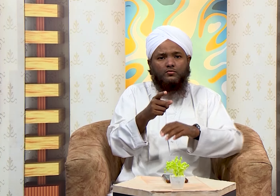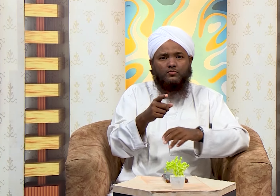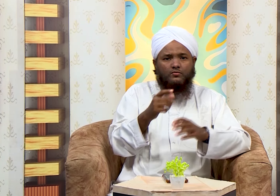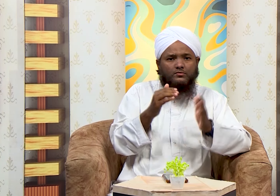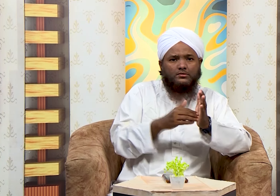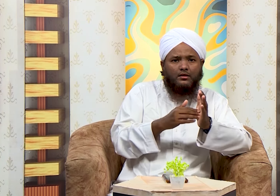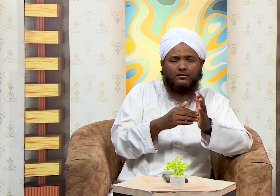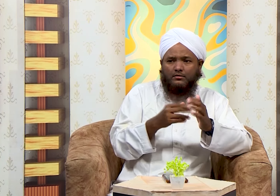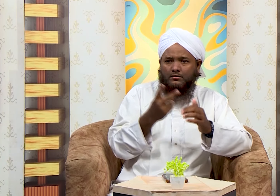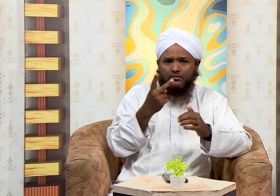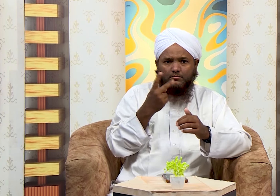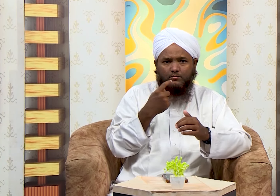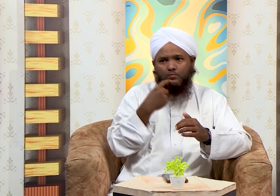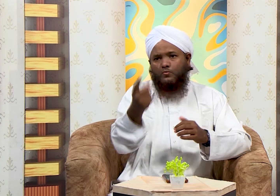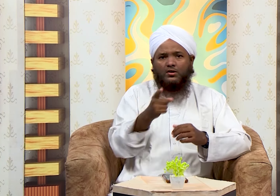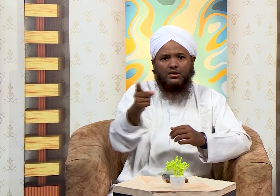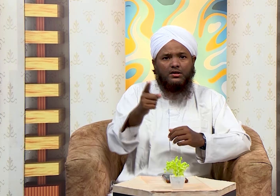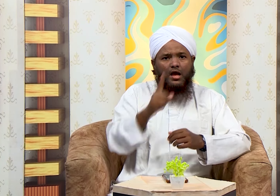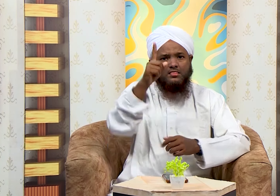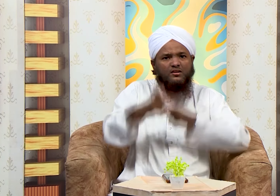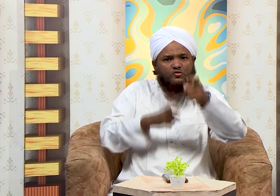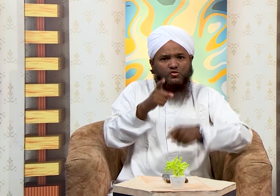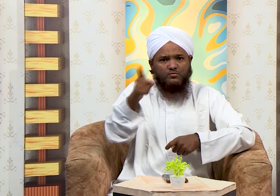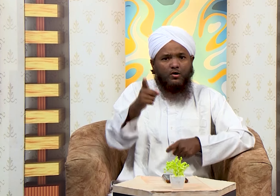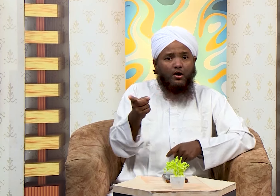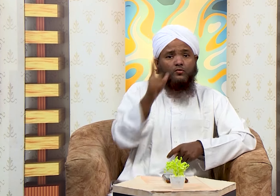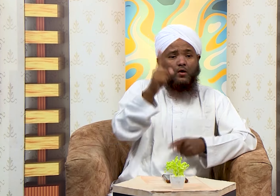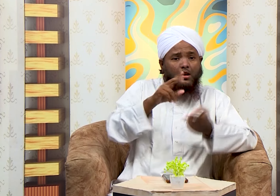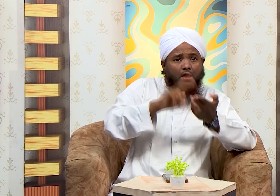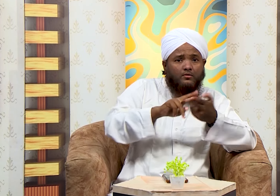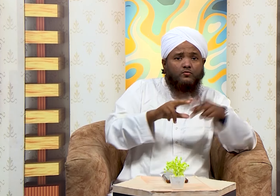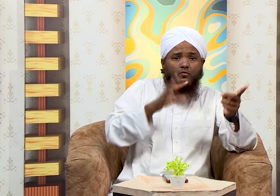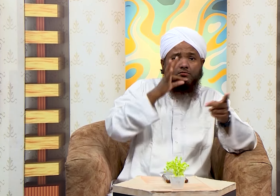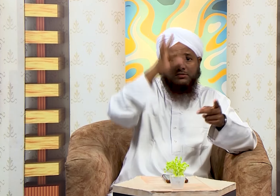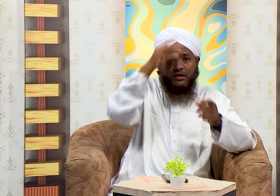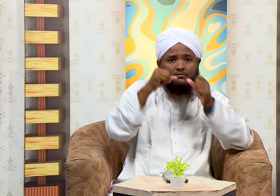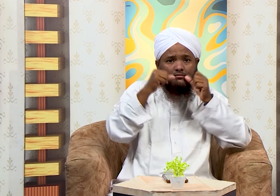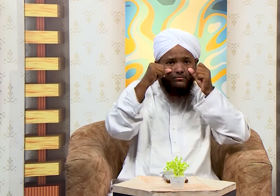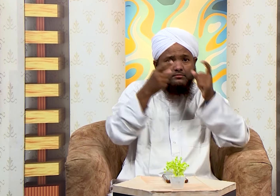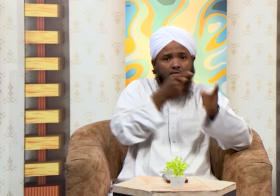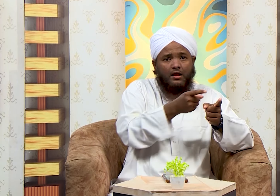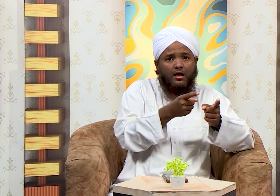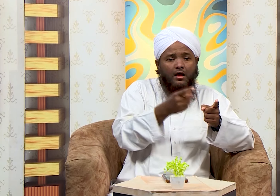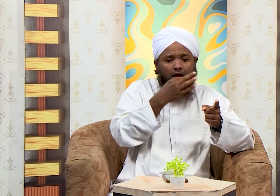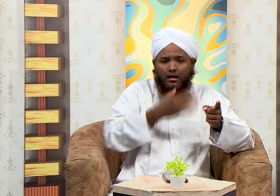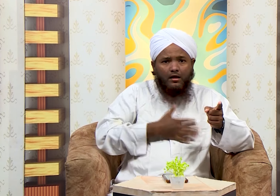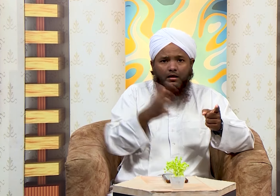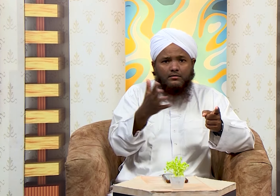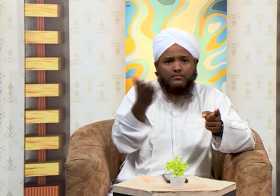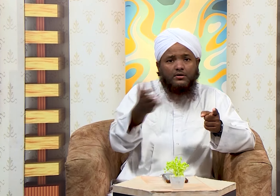اور فرمایا کہ اے خدا کے دشمن تو خدا کے رسول کے ساتھ ایسی غستاخی کر رہا ہے تو اللہ کے نبی کے ساتھ اس